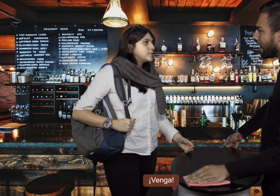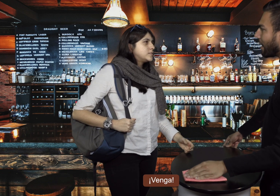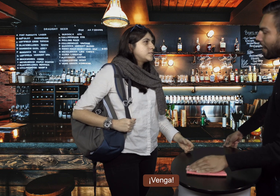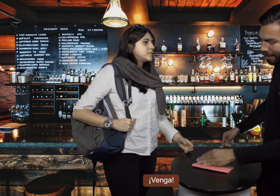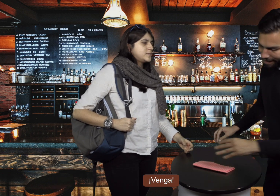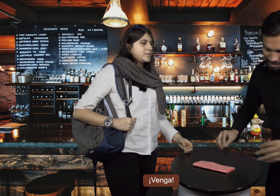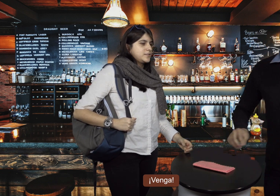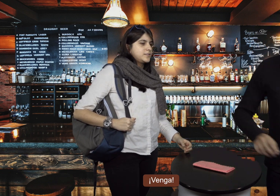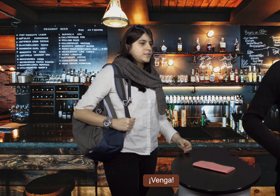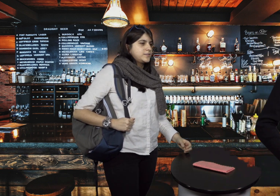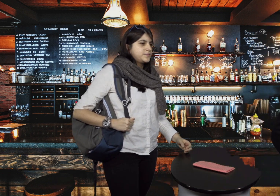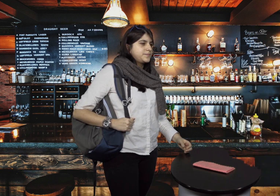Venga.